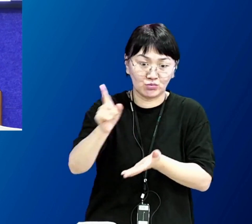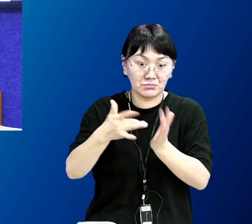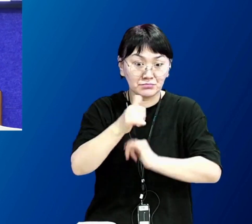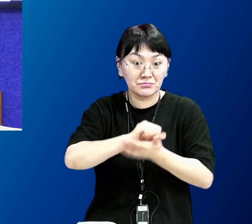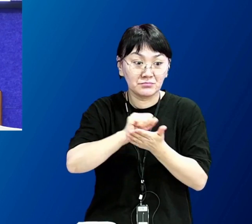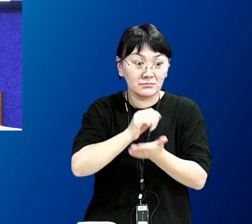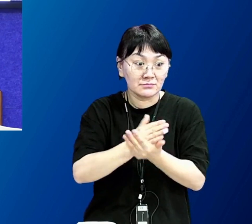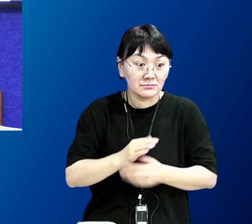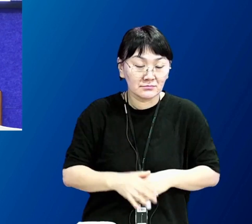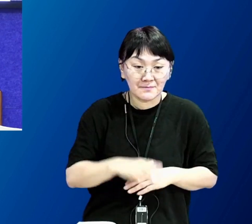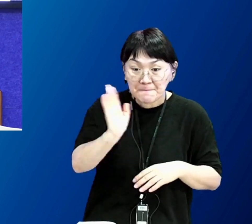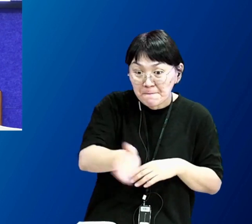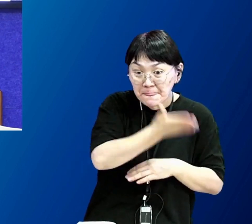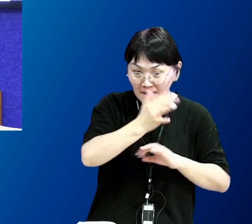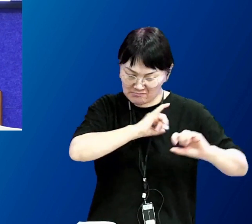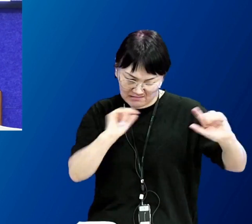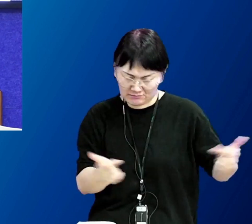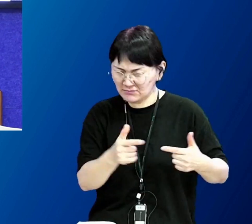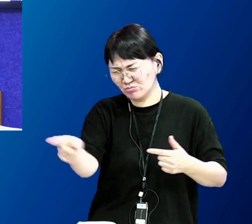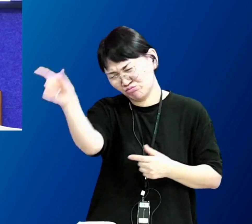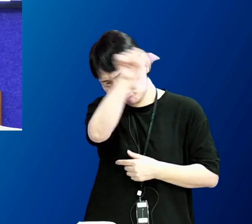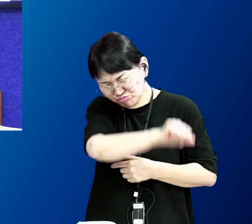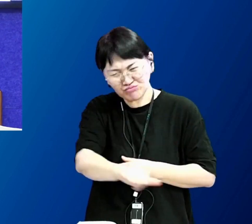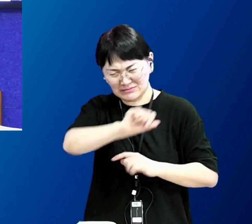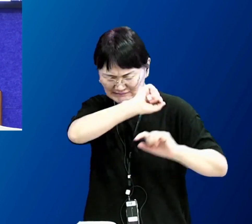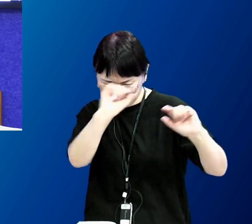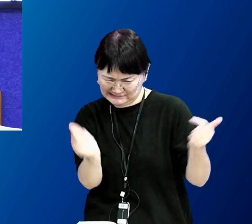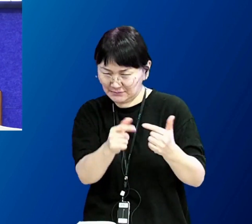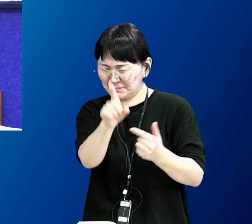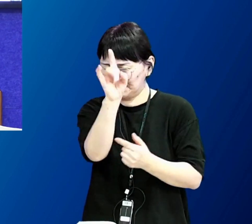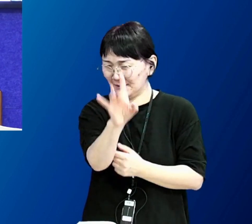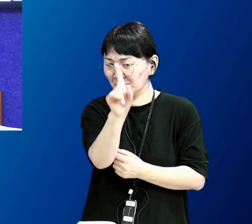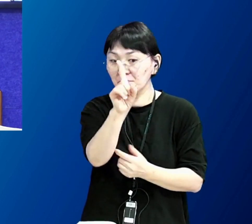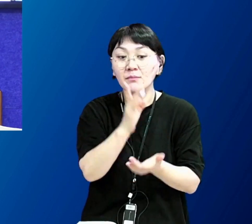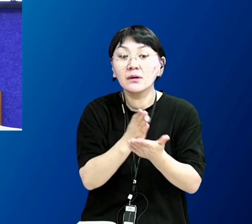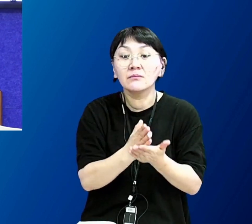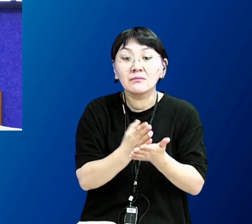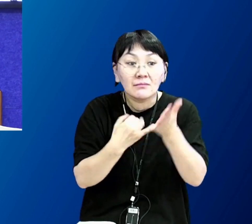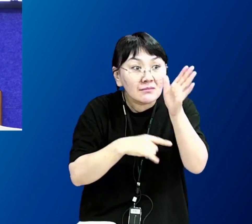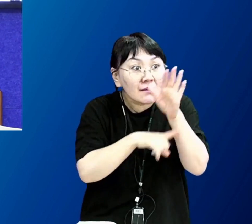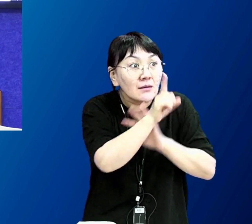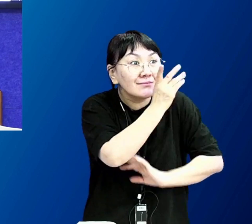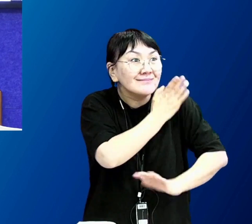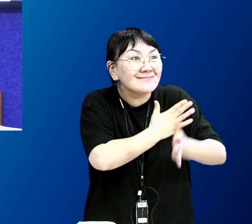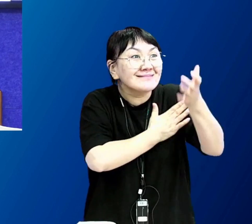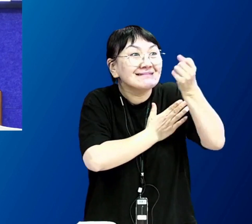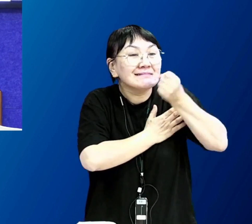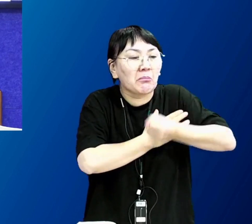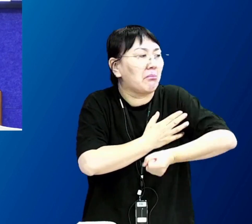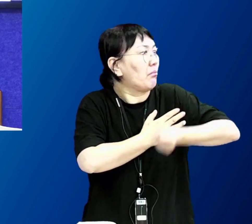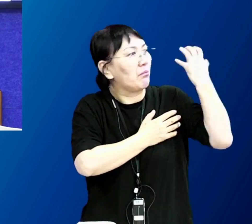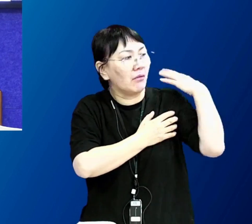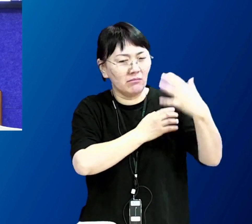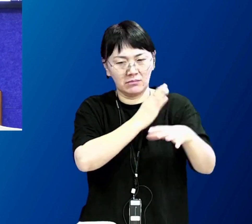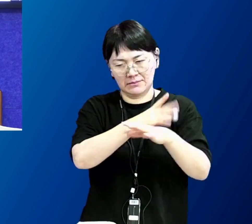юу гэвэл та нарын эсрэг нэг зүйл надад байна. Тэр нь юу вэ? Та нар анхны хайраа